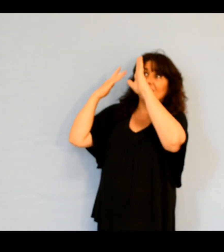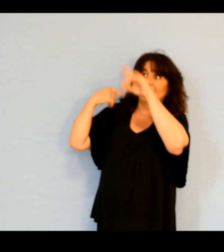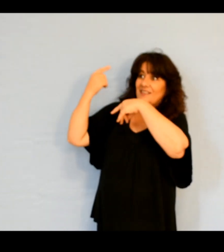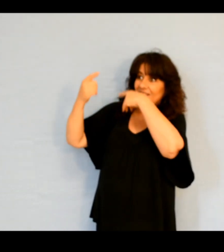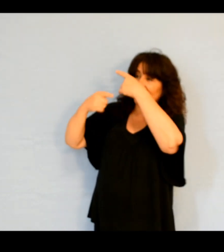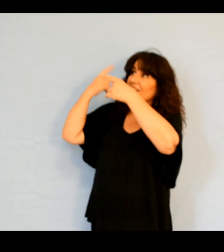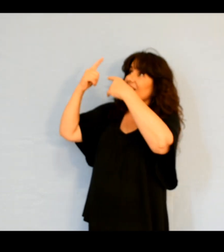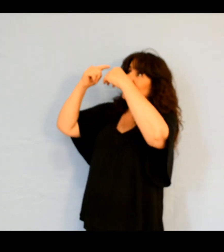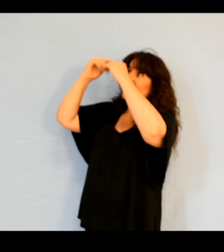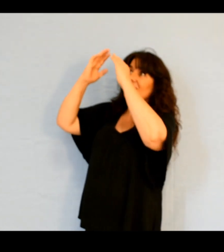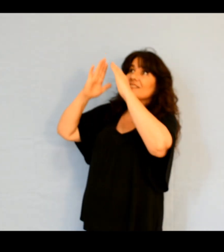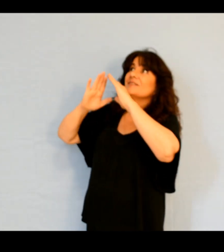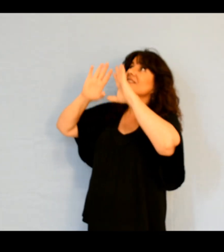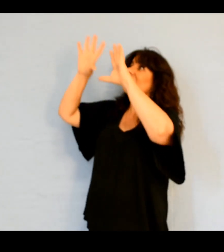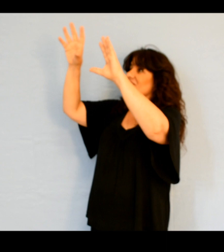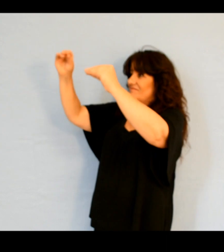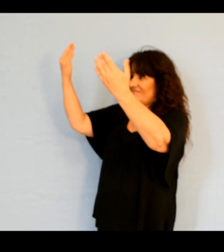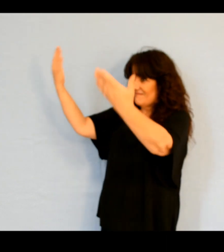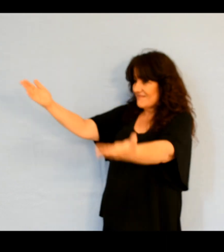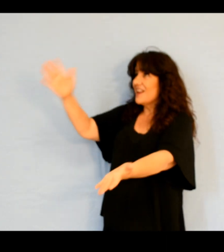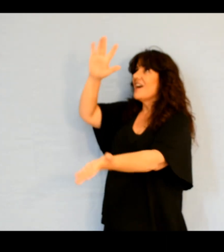Appelez le bonheur sur Jérusalem,